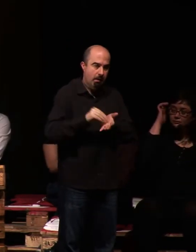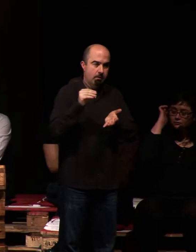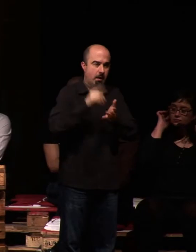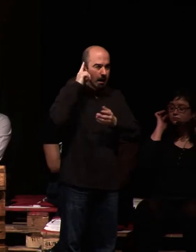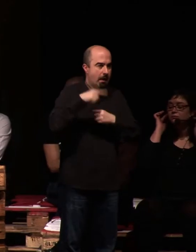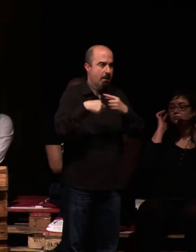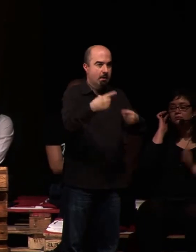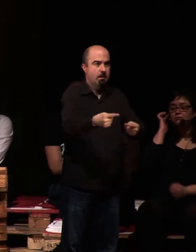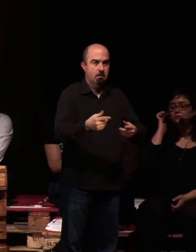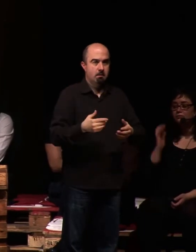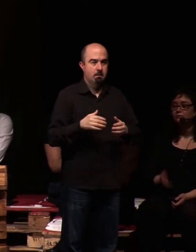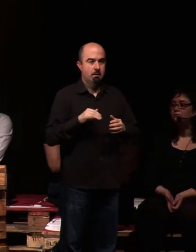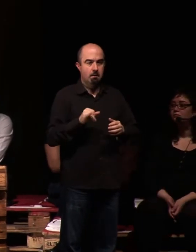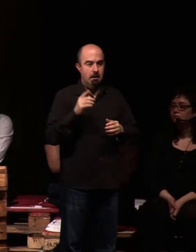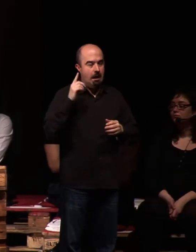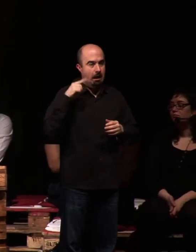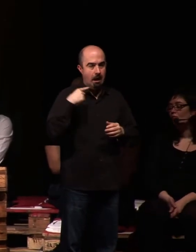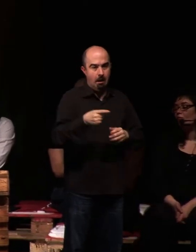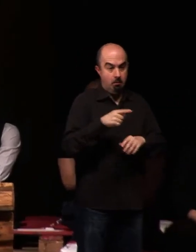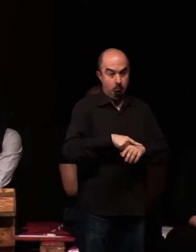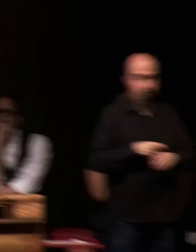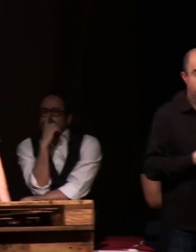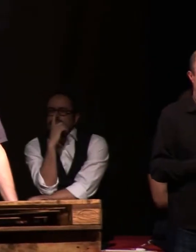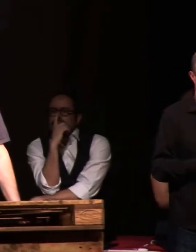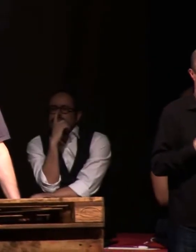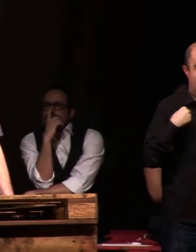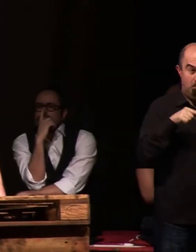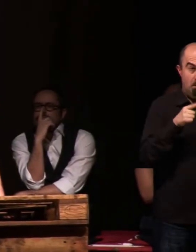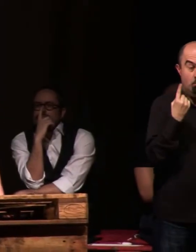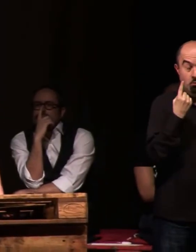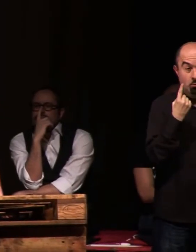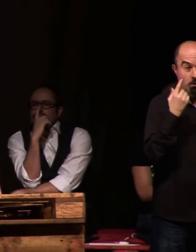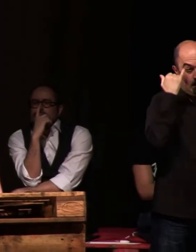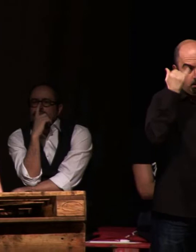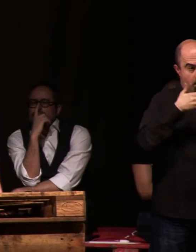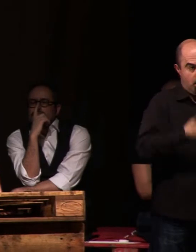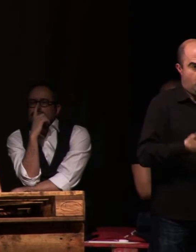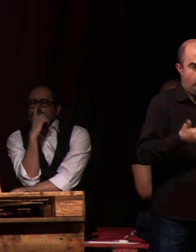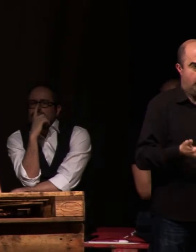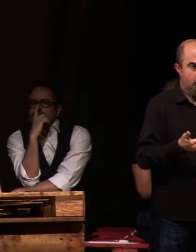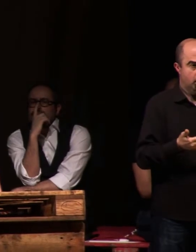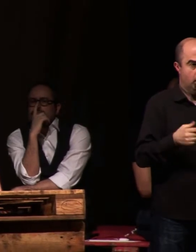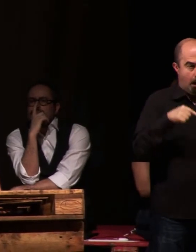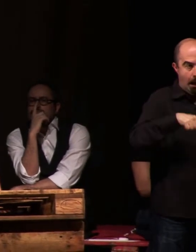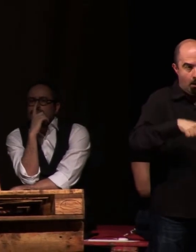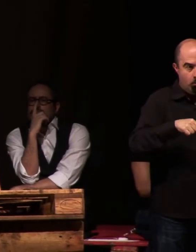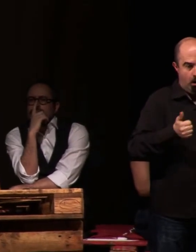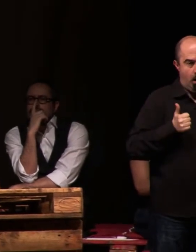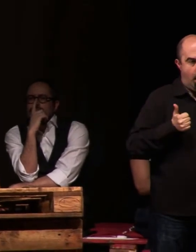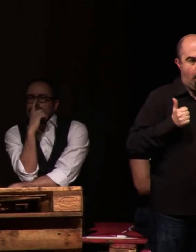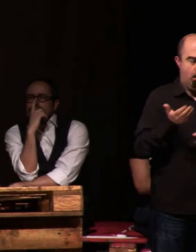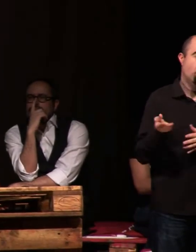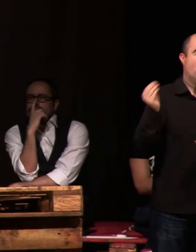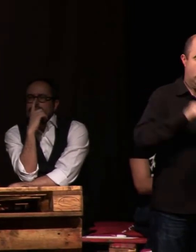dia i també cada dia. Aquesta també és una reflexió per nosaltres important i avui, òbviament, ens ratifiquem en